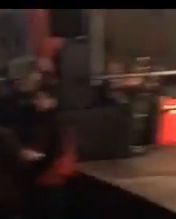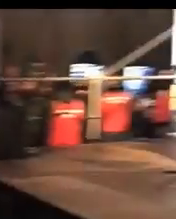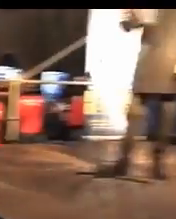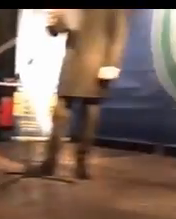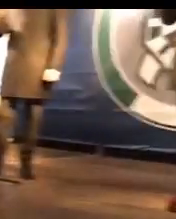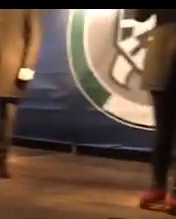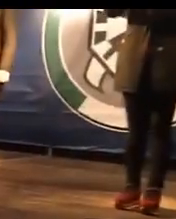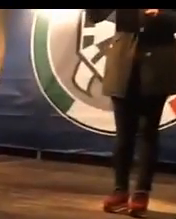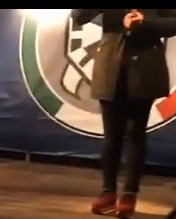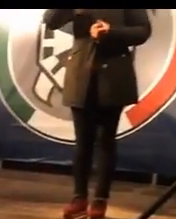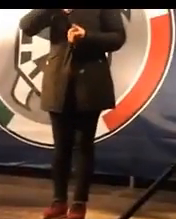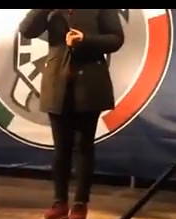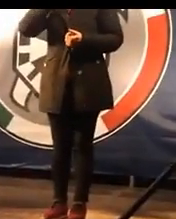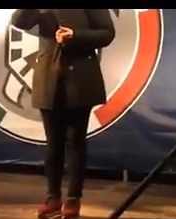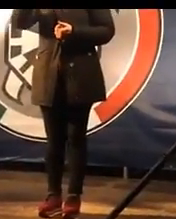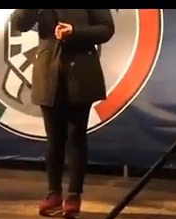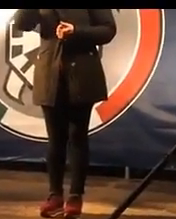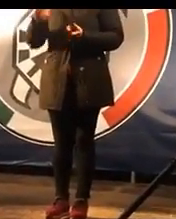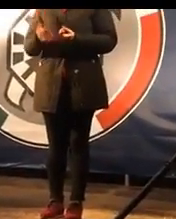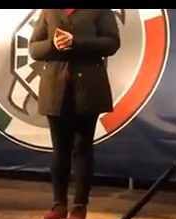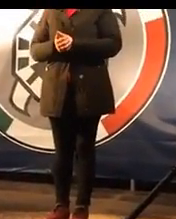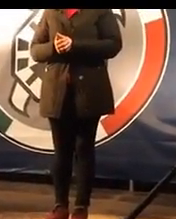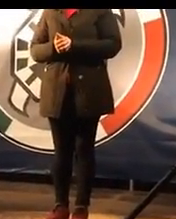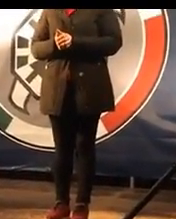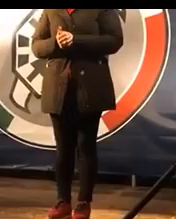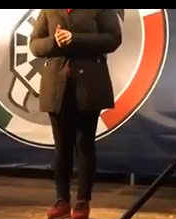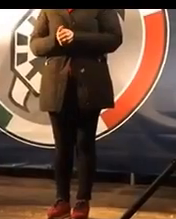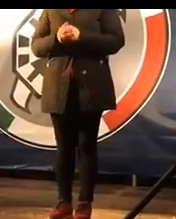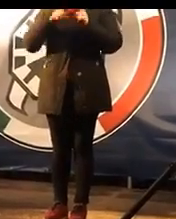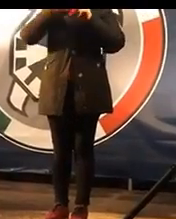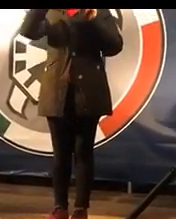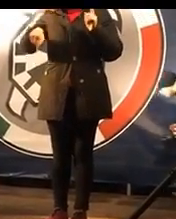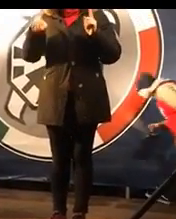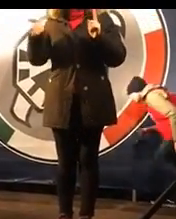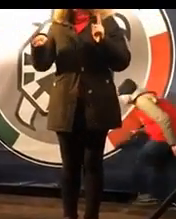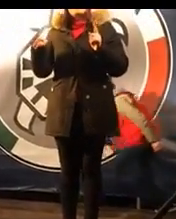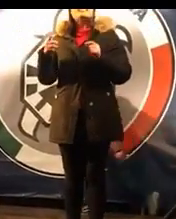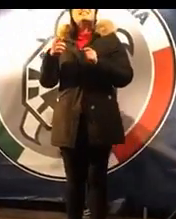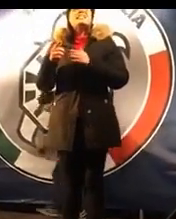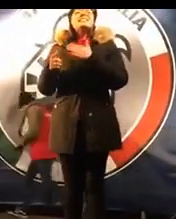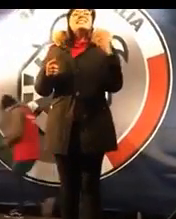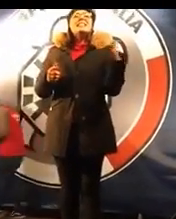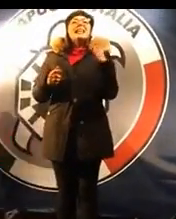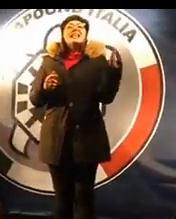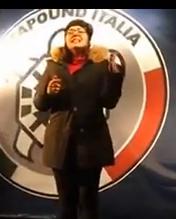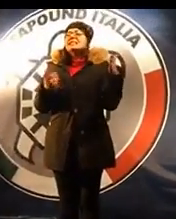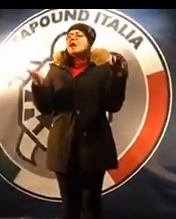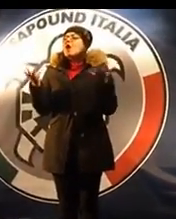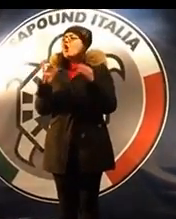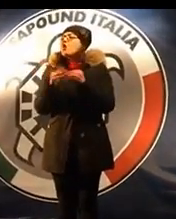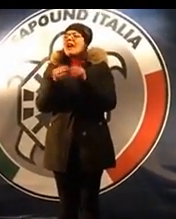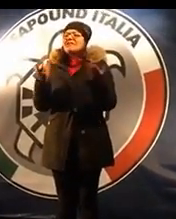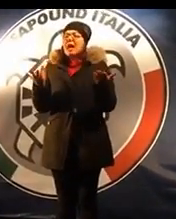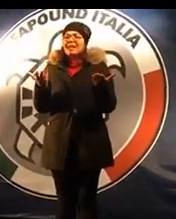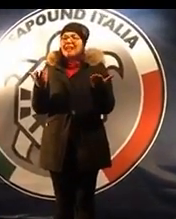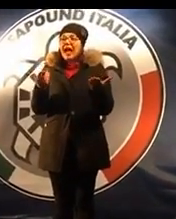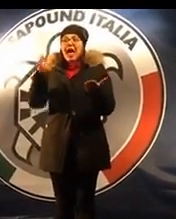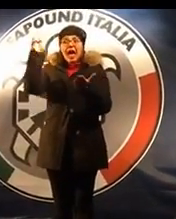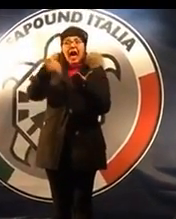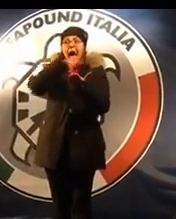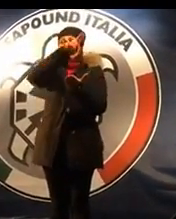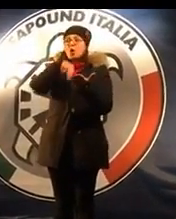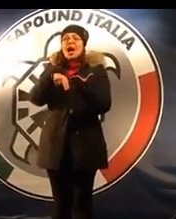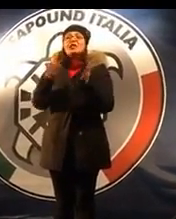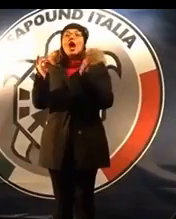facciamo la critica profonda a ciò che è stato fatto in questi anni proprio dalla sinistra. La sinistra, quella che ha abrogato l'articolo 18,